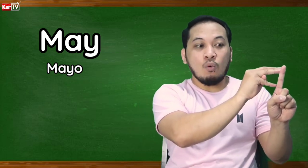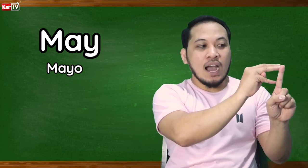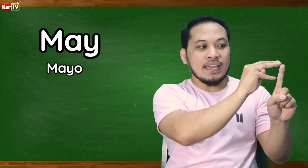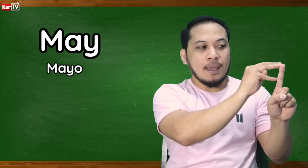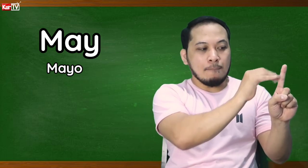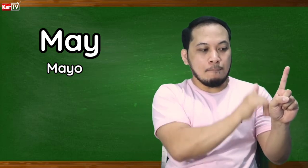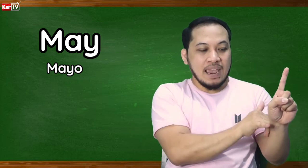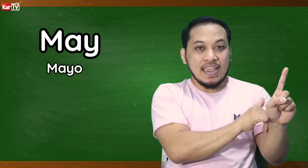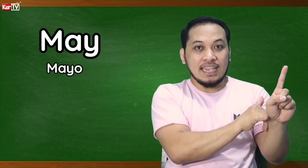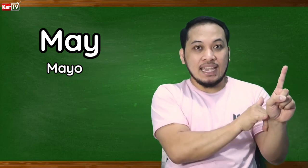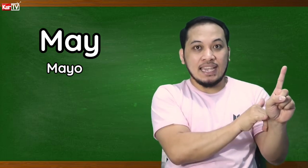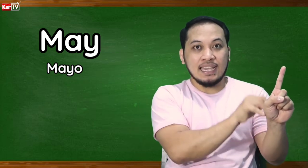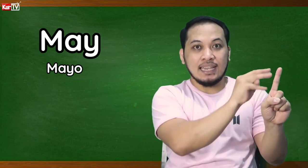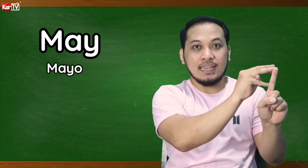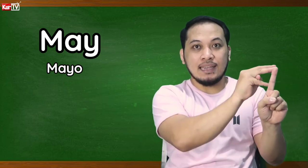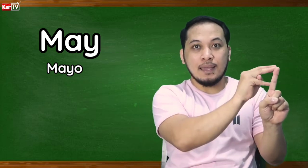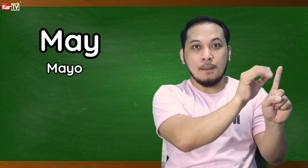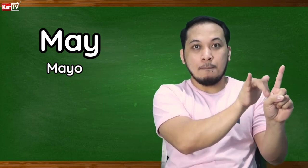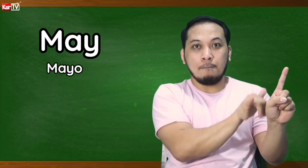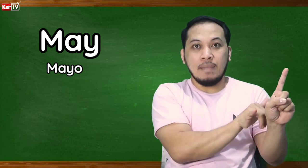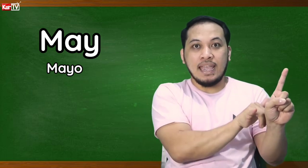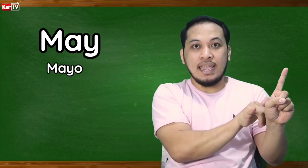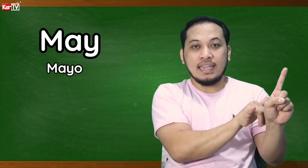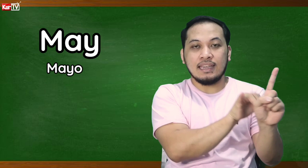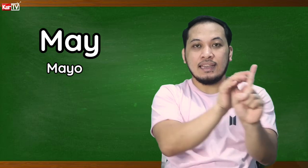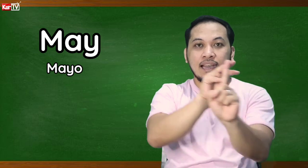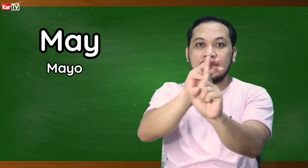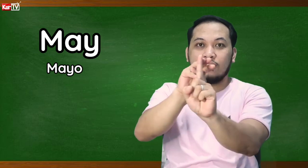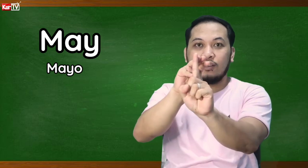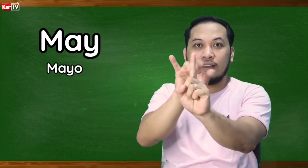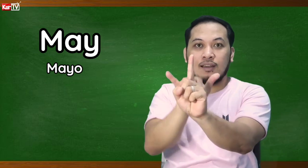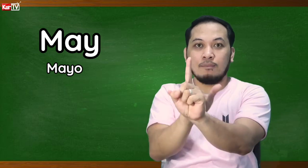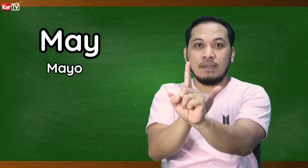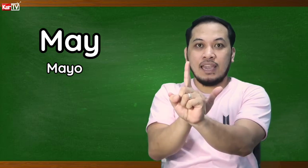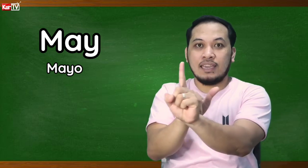Y. May. May. Ayan, no? May.